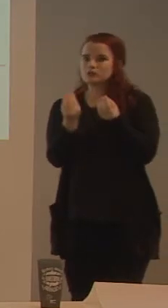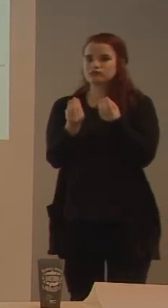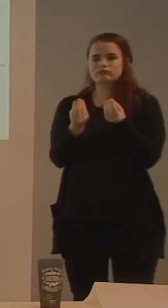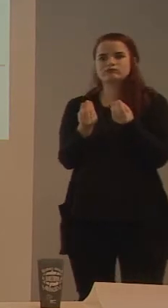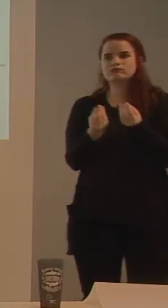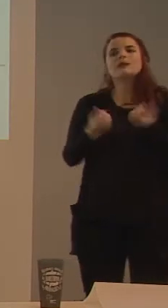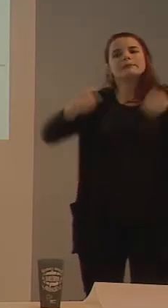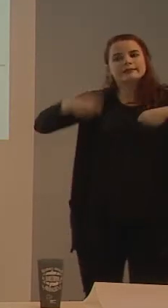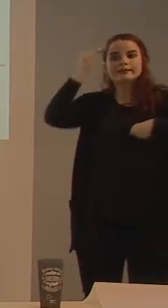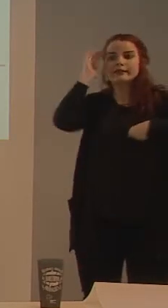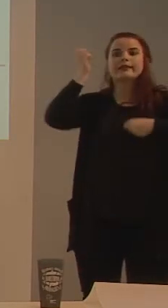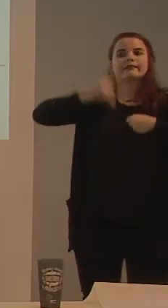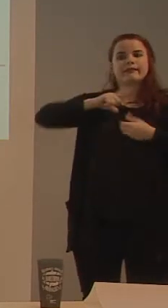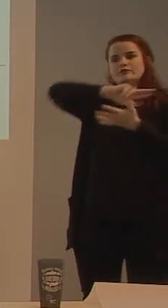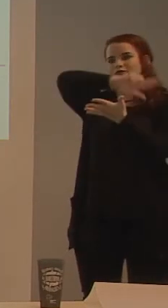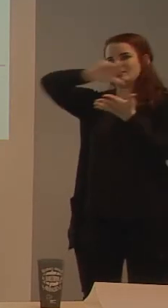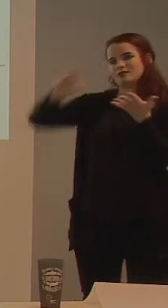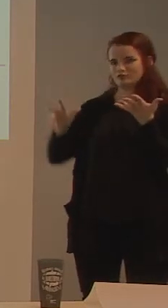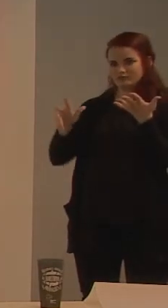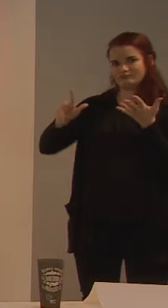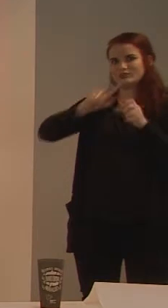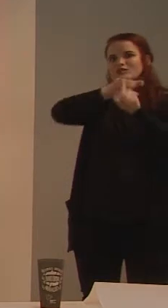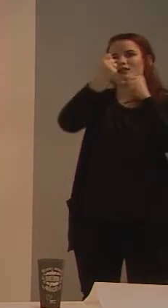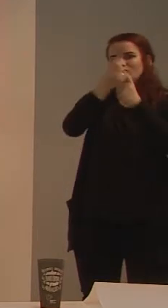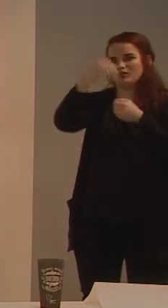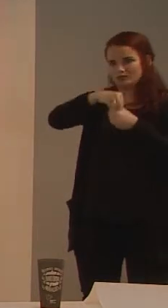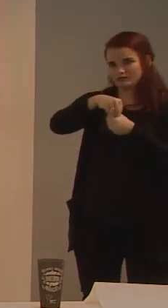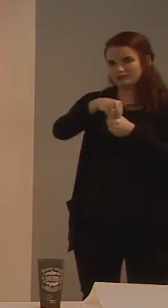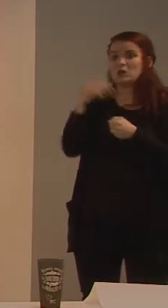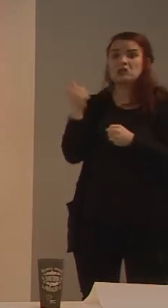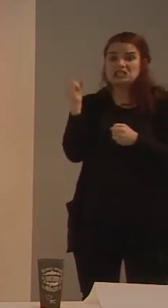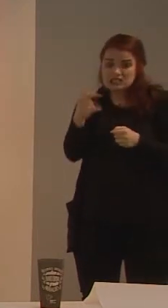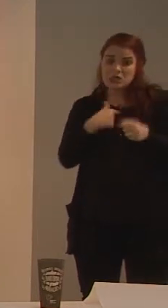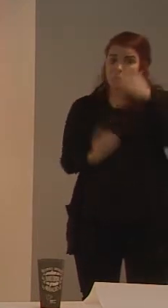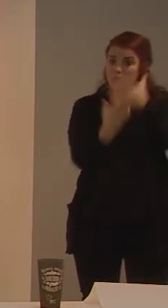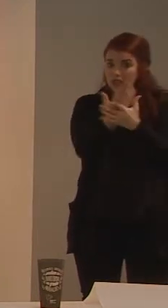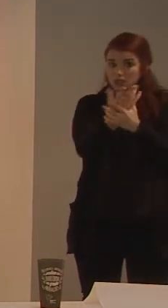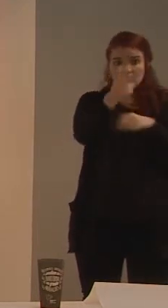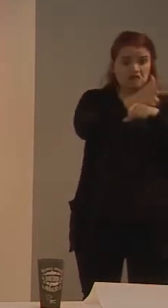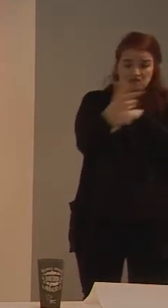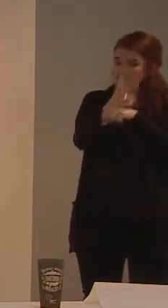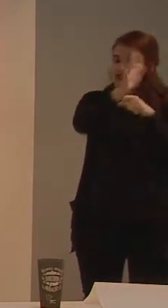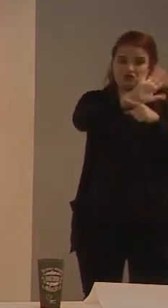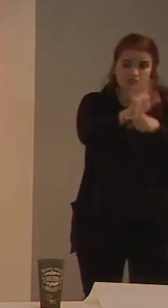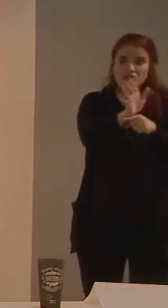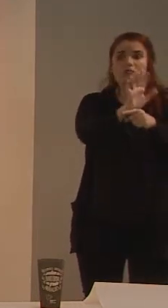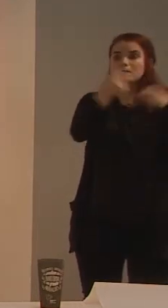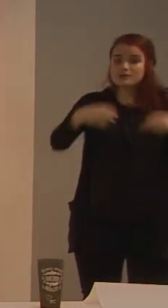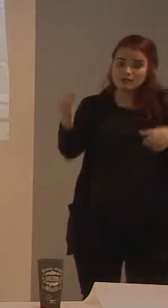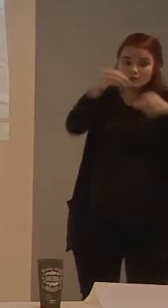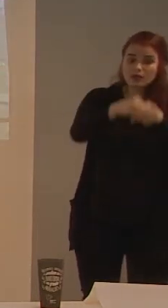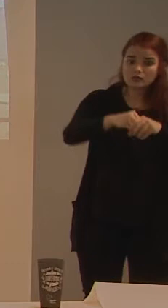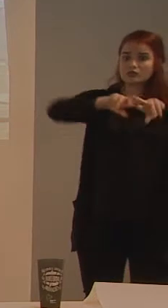mais diversidade. Os filmmakers precisam entregar mais diversidade nas suas produções. E a sociedade precisa entender